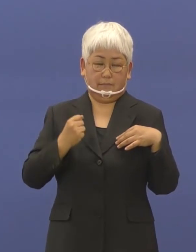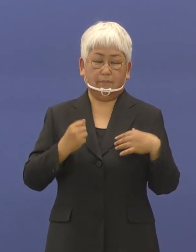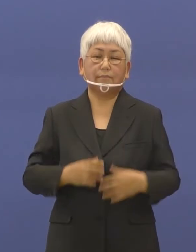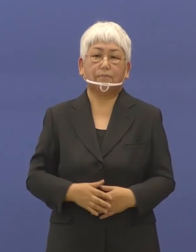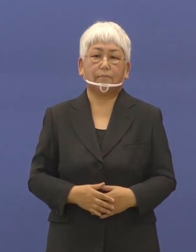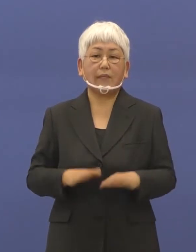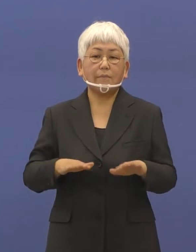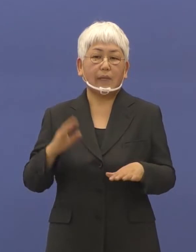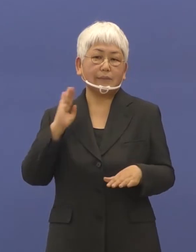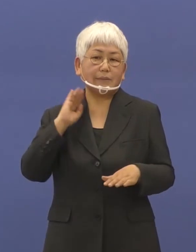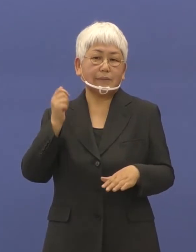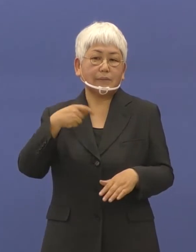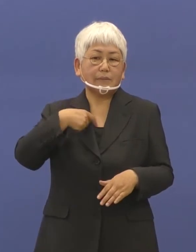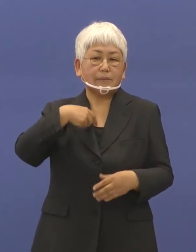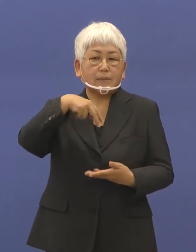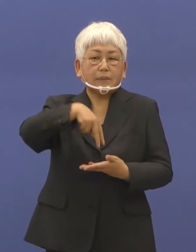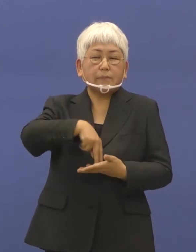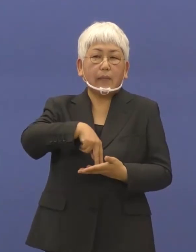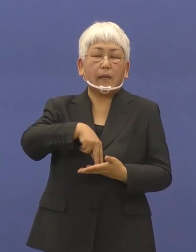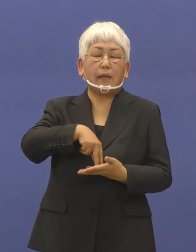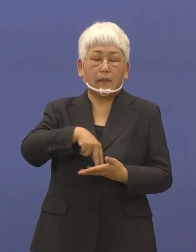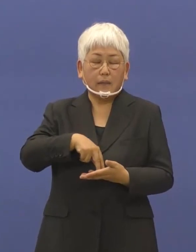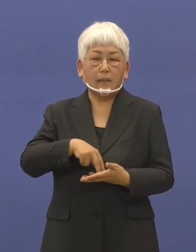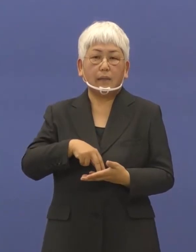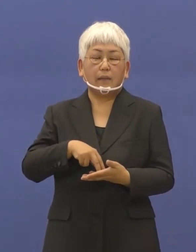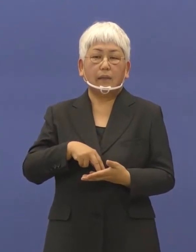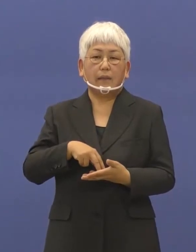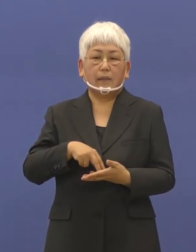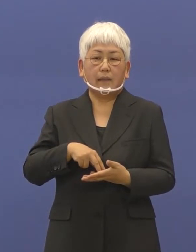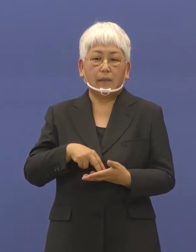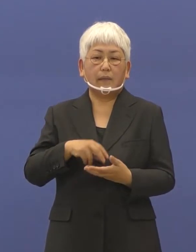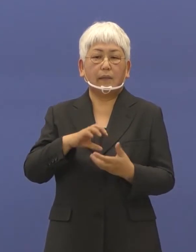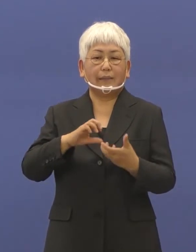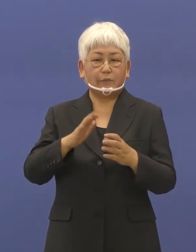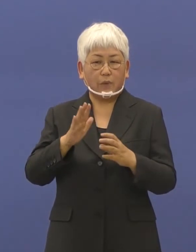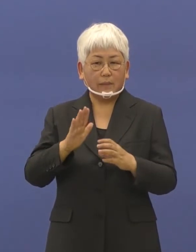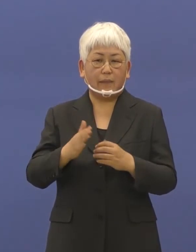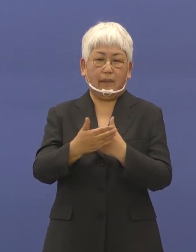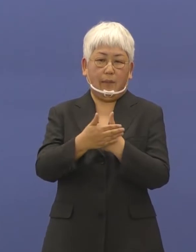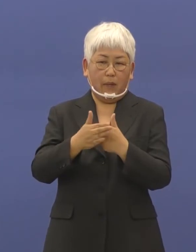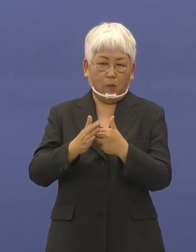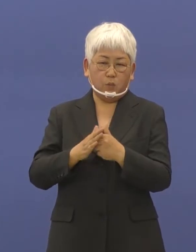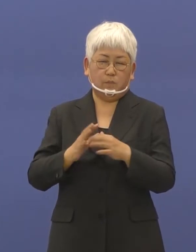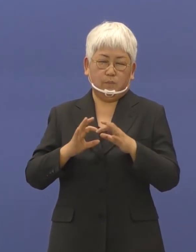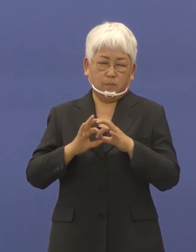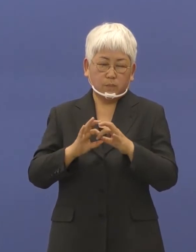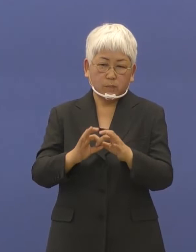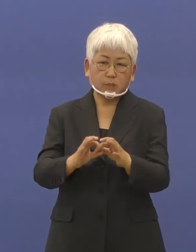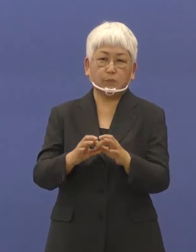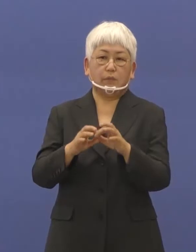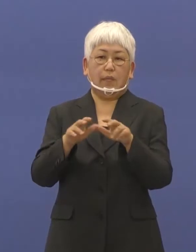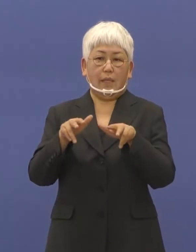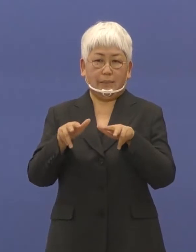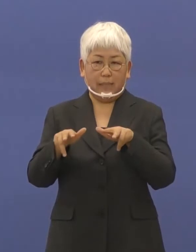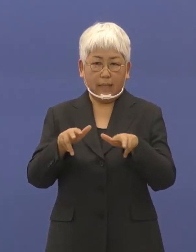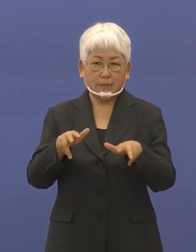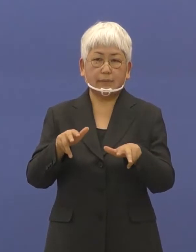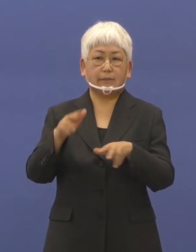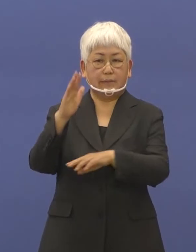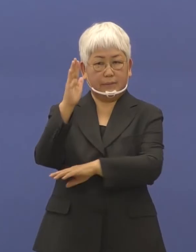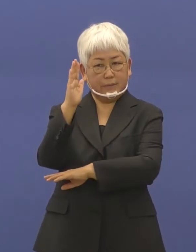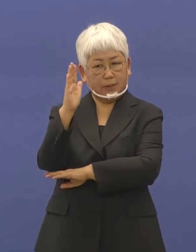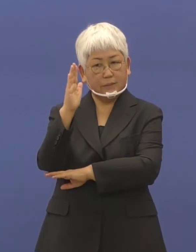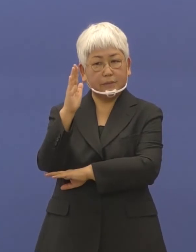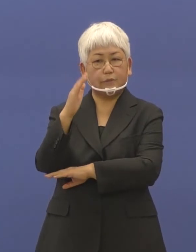知事としてそういう岩手が守ってきた政治をさらに守っていかなきゃと思っていることと、プラ